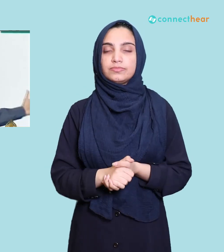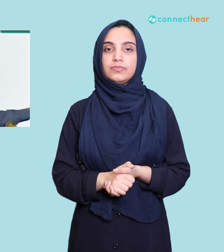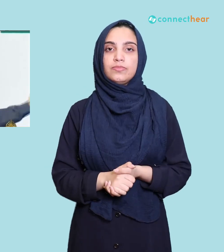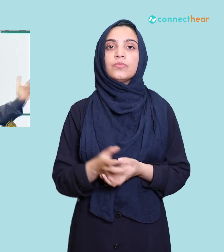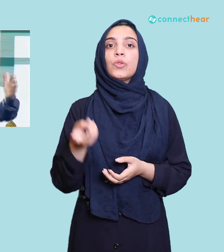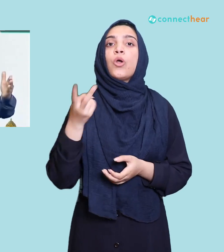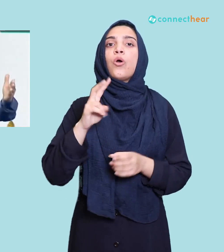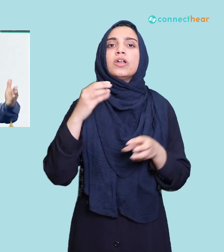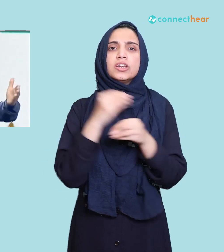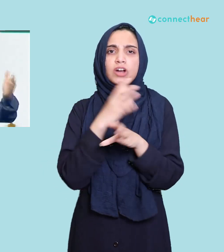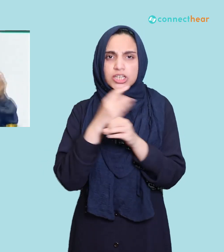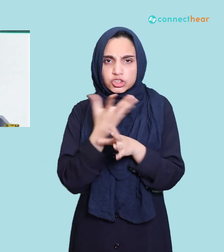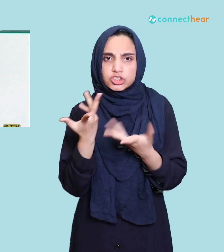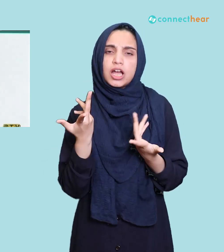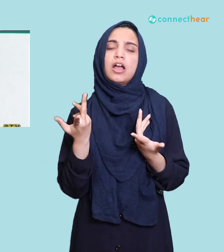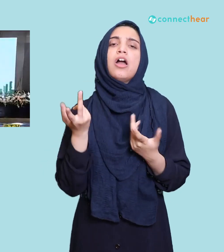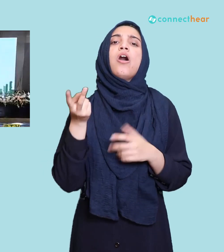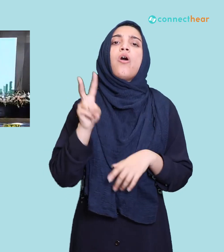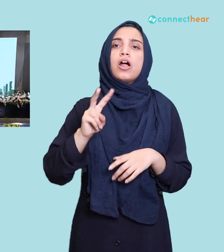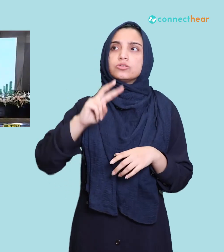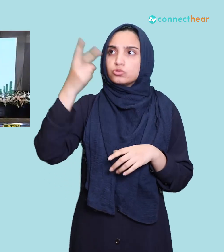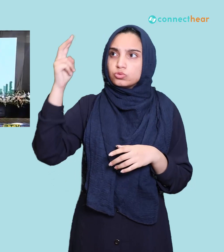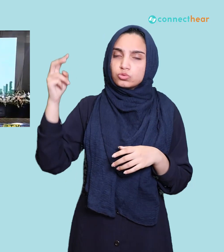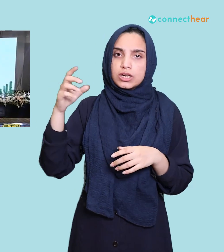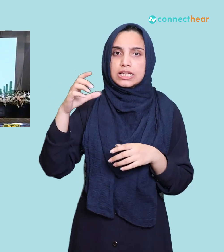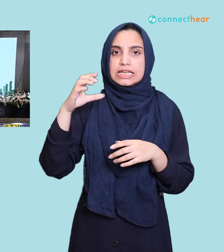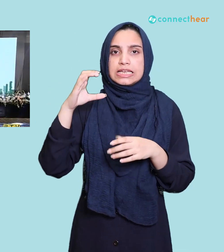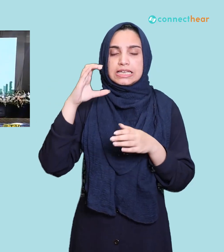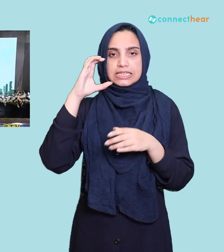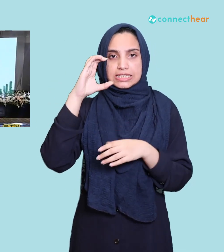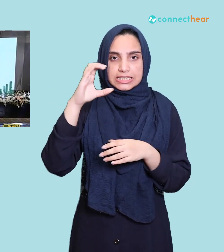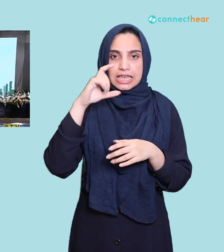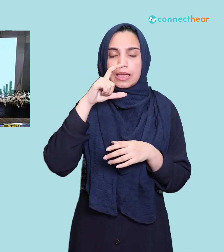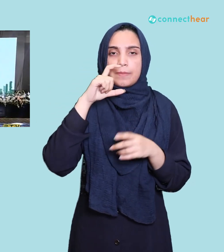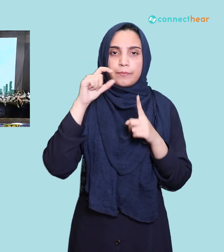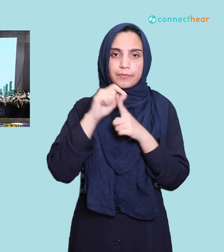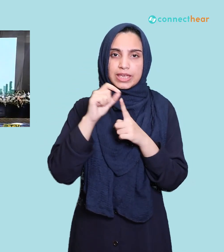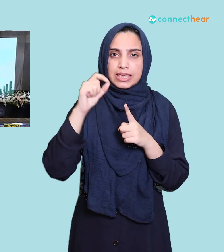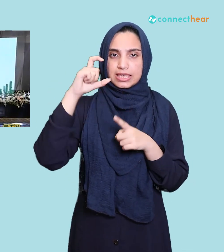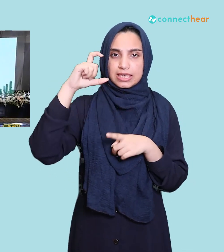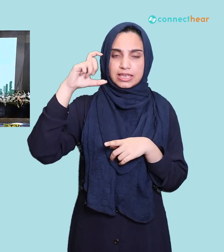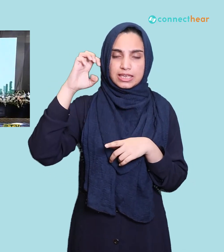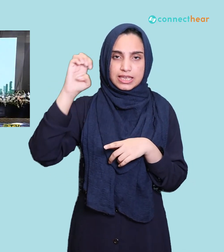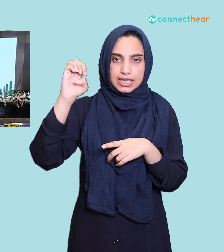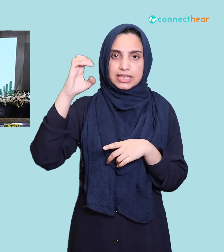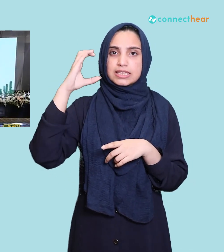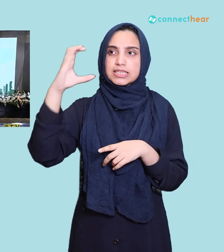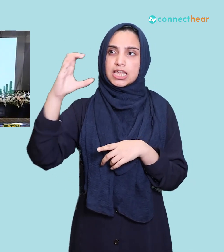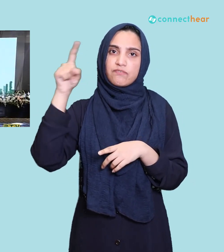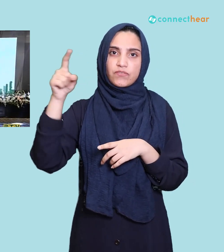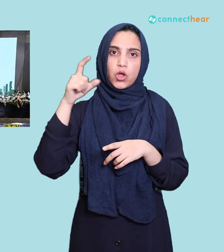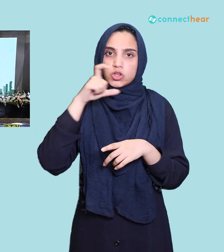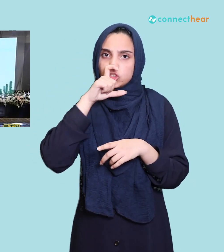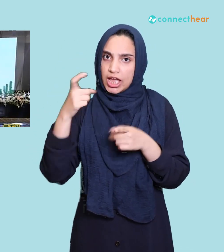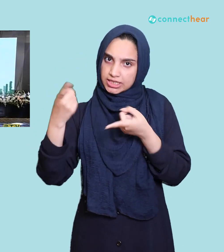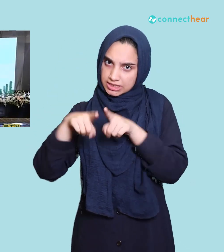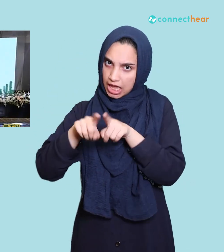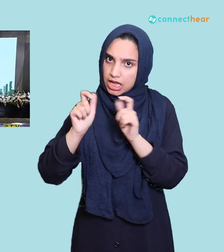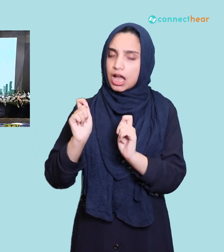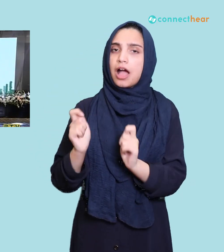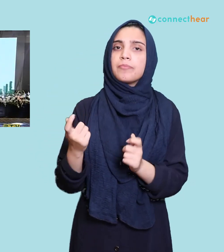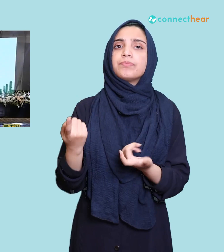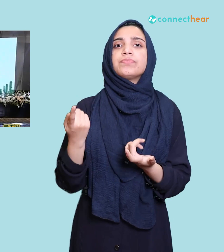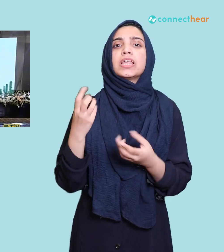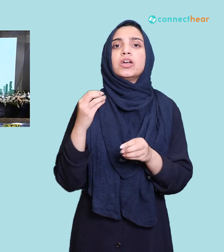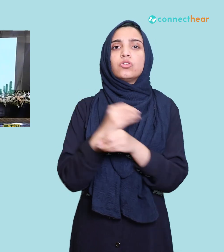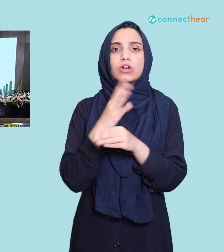یہ رشیا کئی اور بھی ہم نے اکنامک زونز جو سی پیک کے بیچ میں بنائے ہوئے ہیں. اب جو اگلا فیز سی پیک کا ہے وہ یہ انڈسٹریل زونز کا